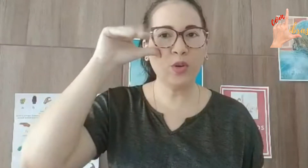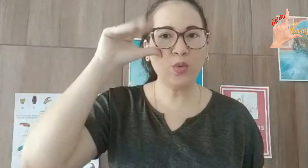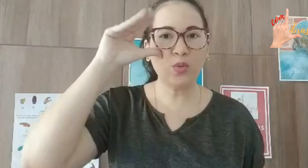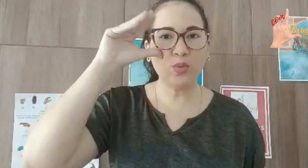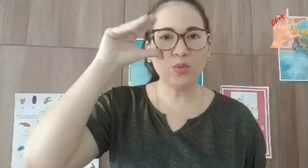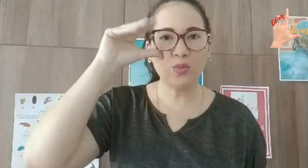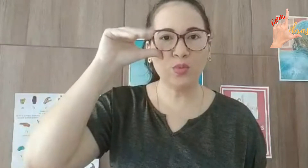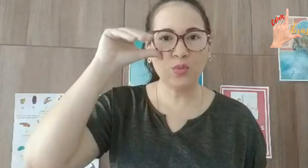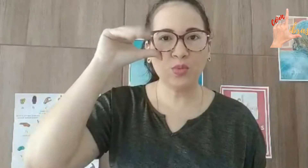Curioso.